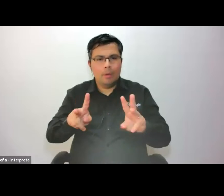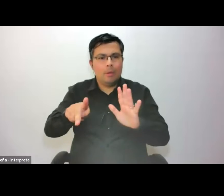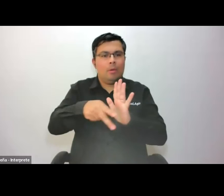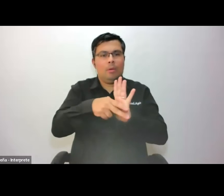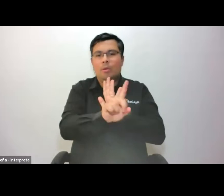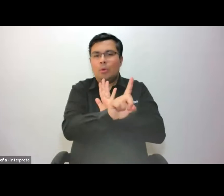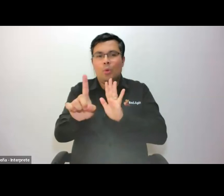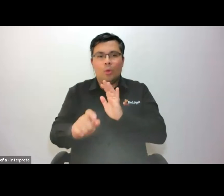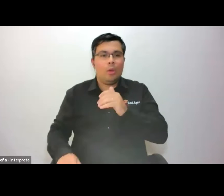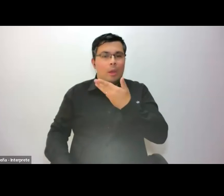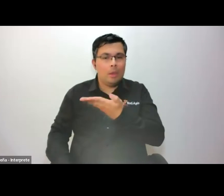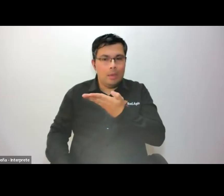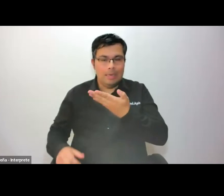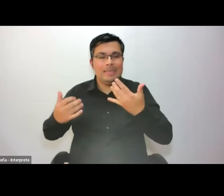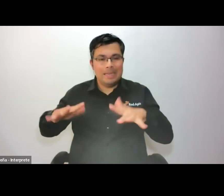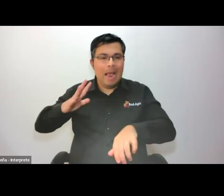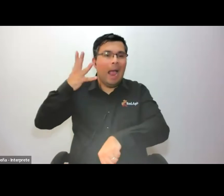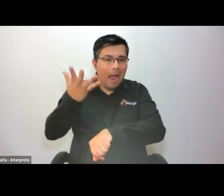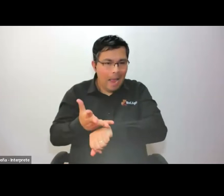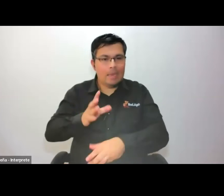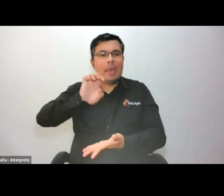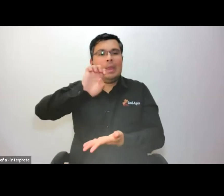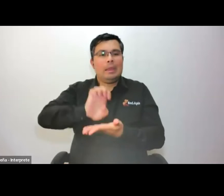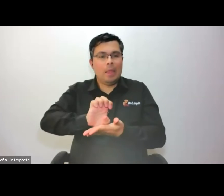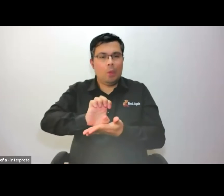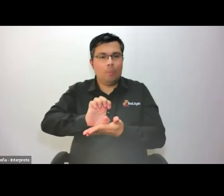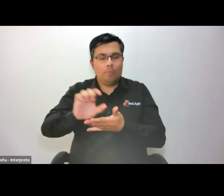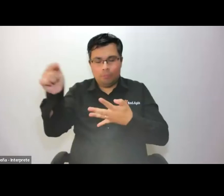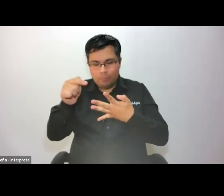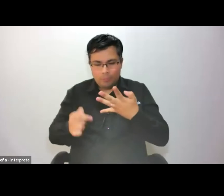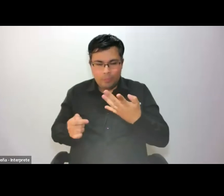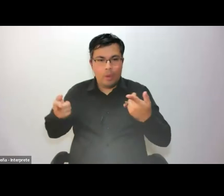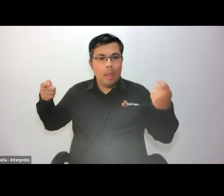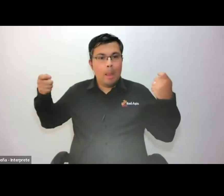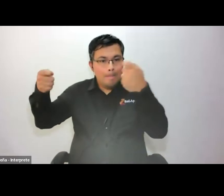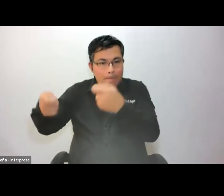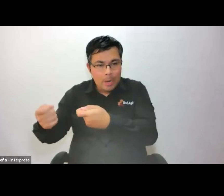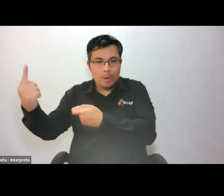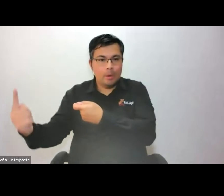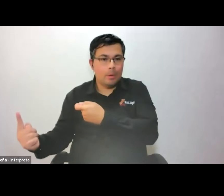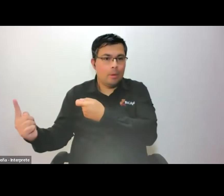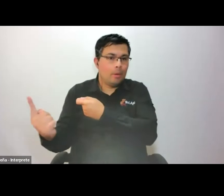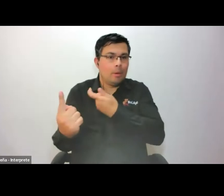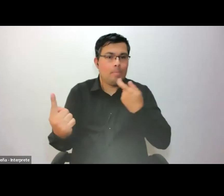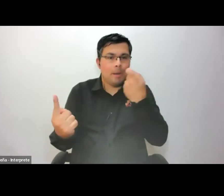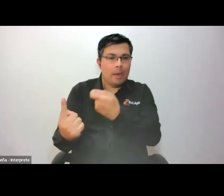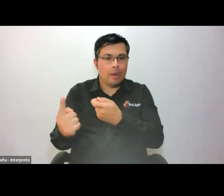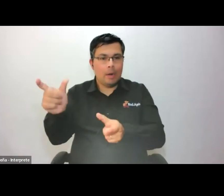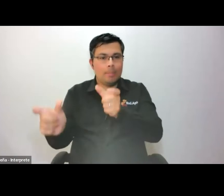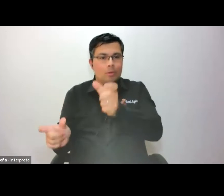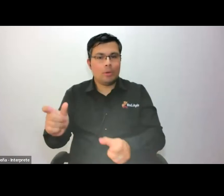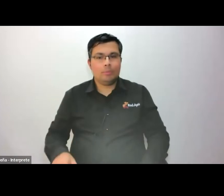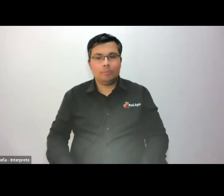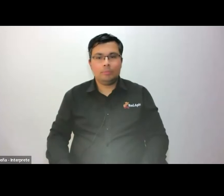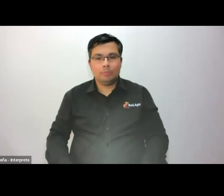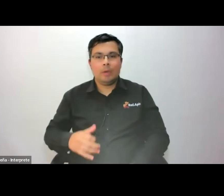recursos destinados a eso. Entonces habrá que replantearse de qué manera la gestión de los recursos es pertinente con las necesidades